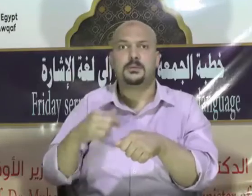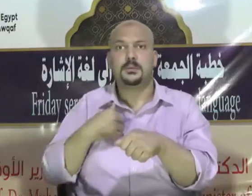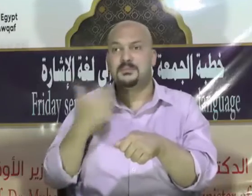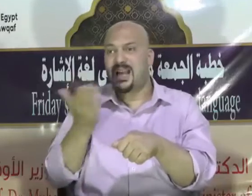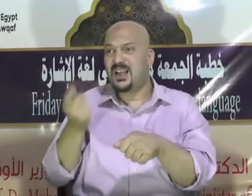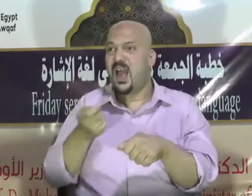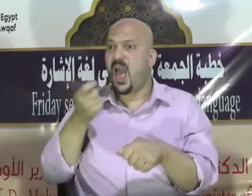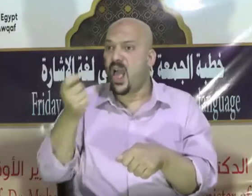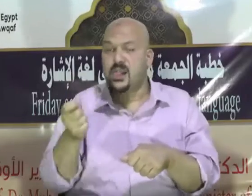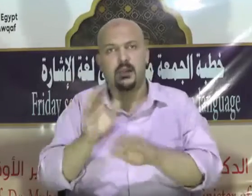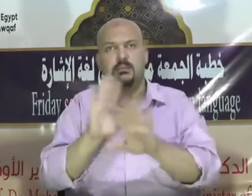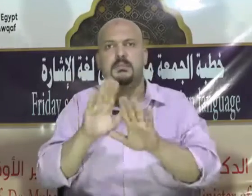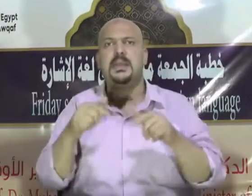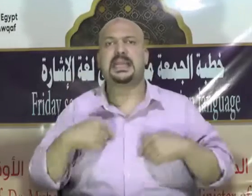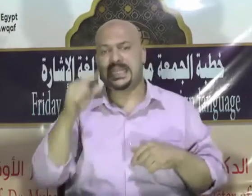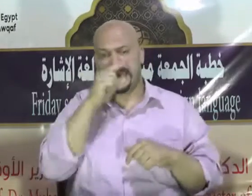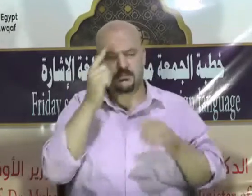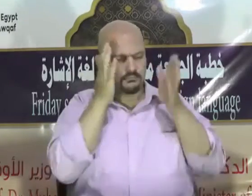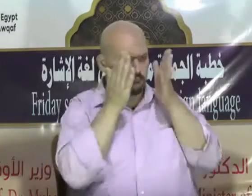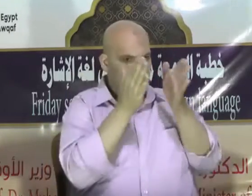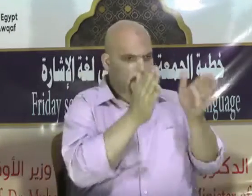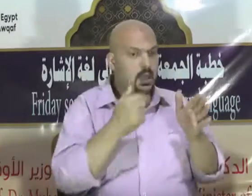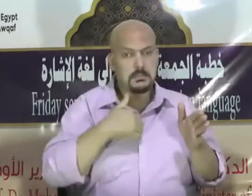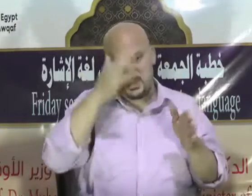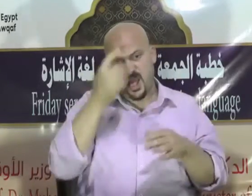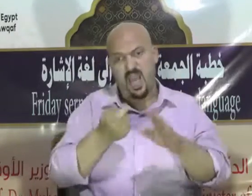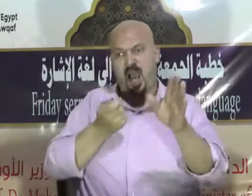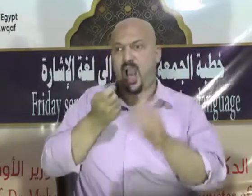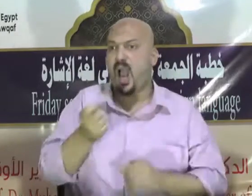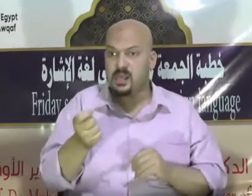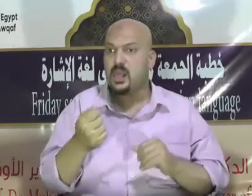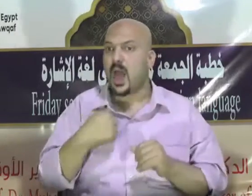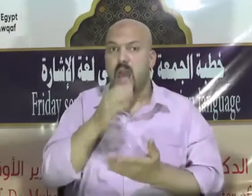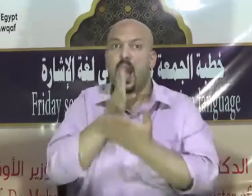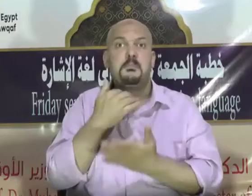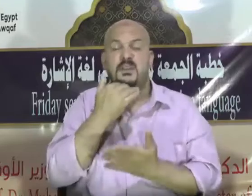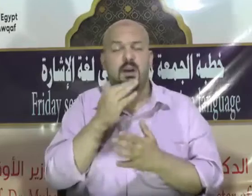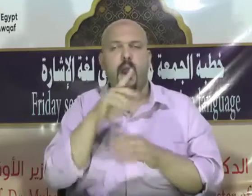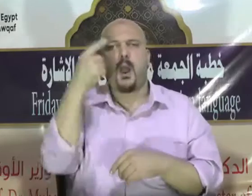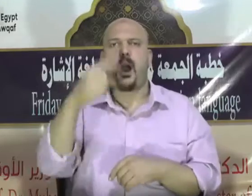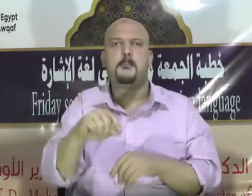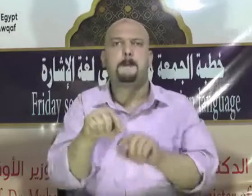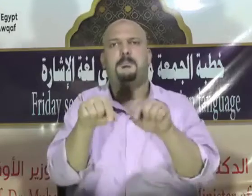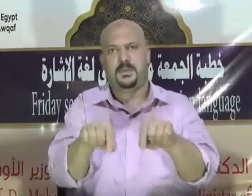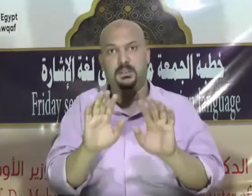حراما. وفي تعظيم حرمة الأموال الخاصة منها والعامة يقول الحق سبحانه: